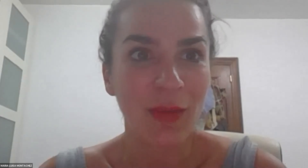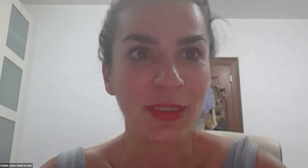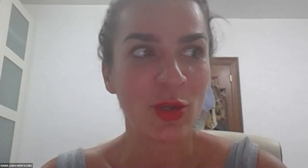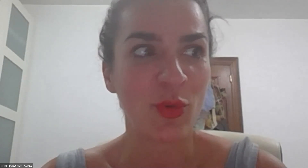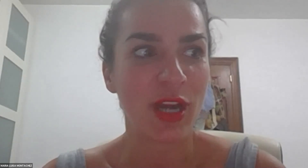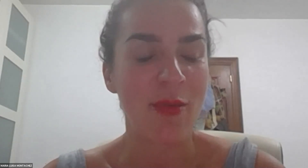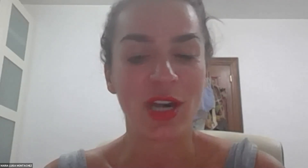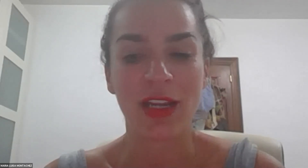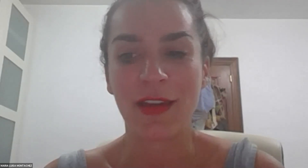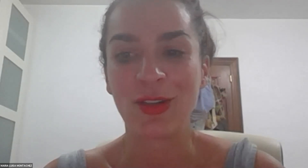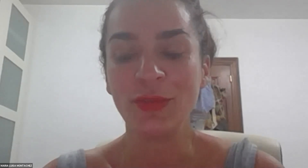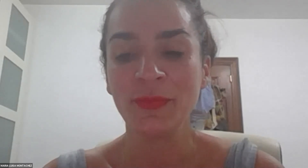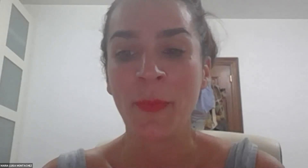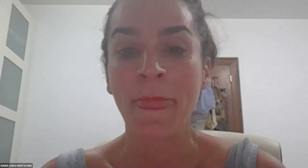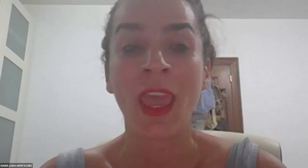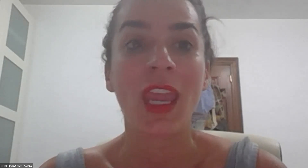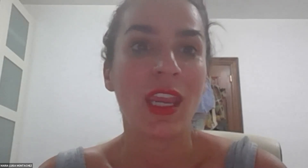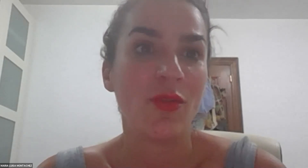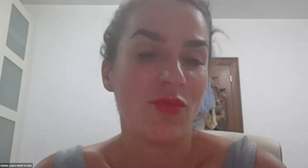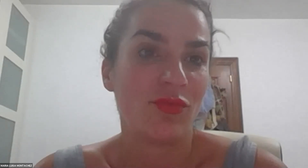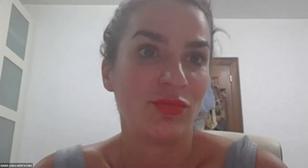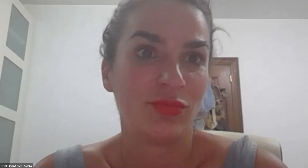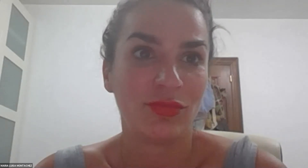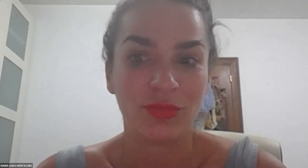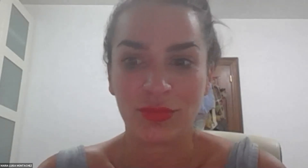pues lógicamente no podríamos realizarlo. Y